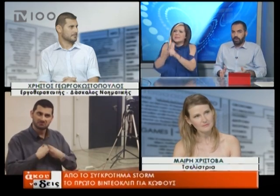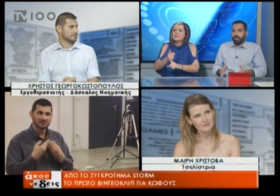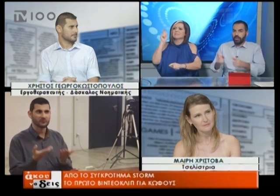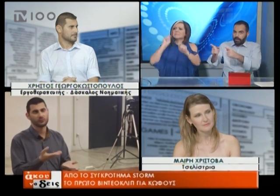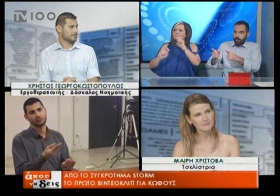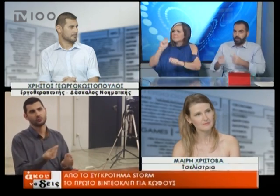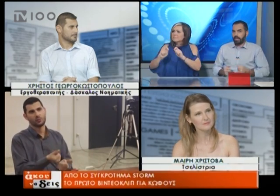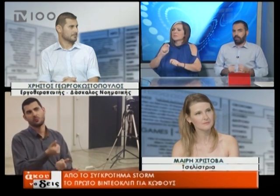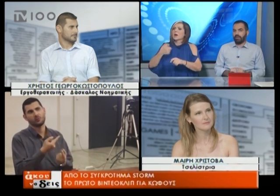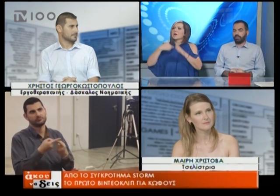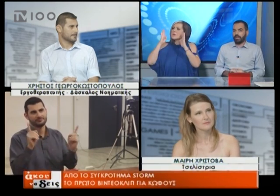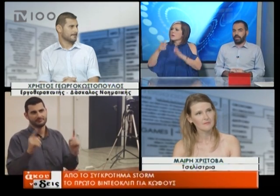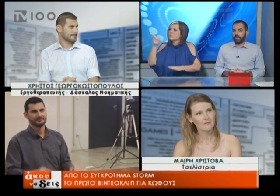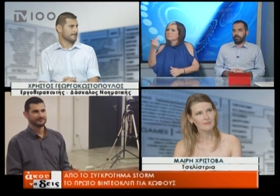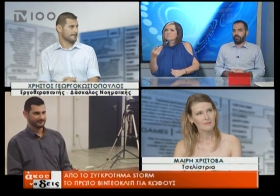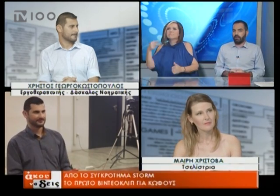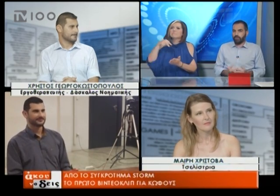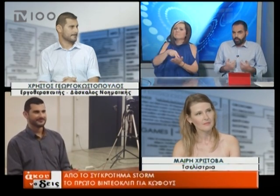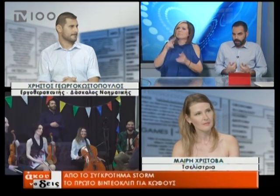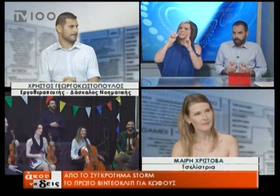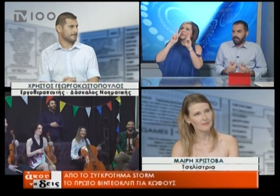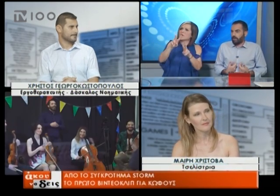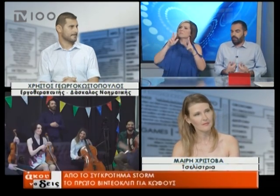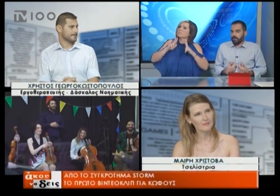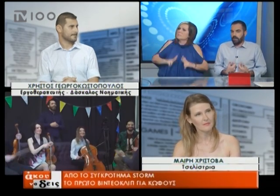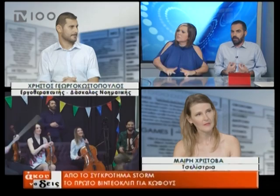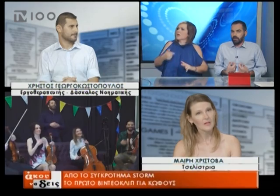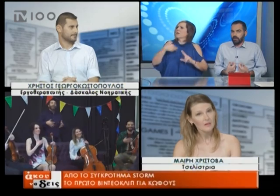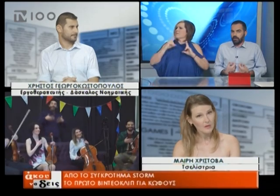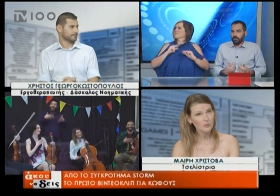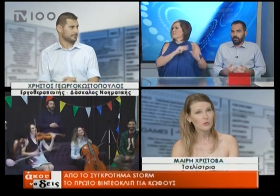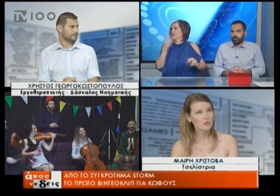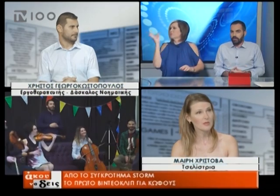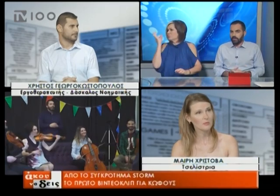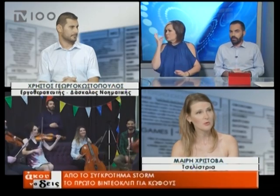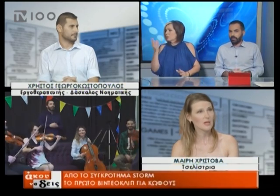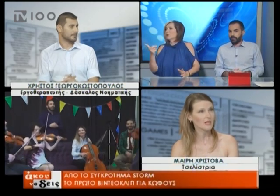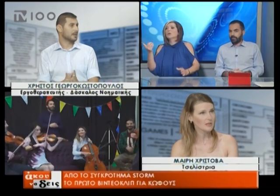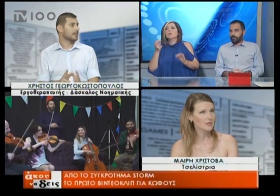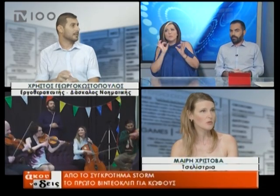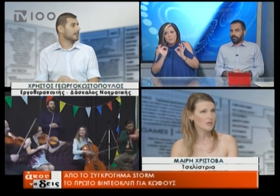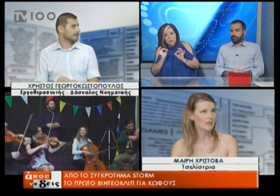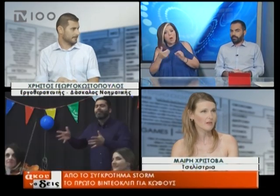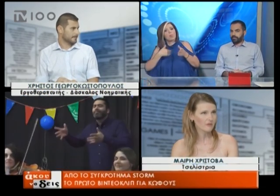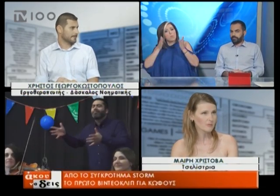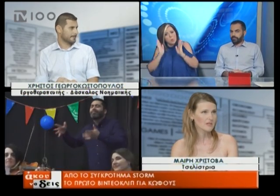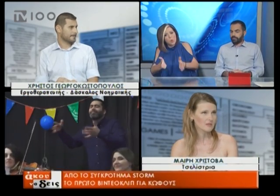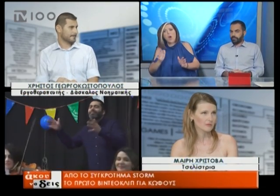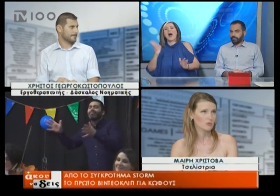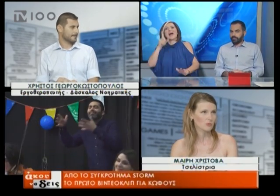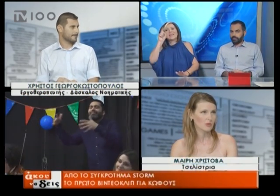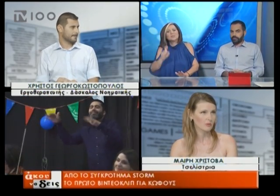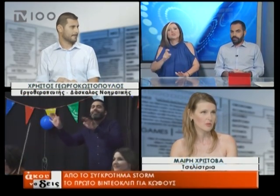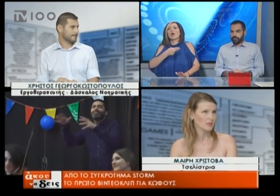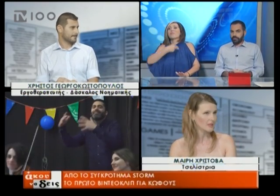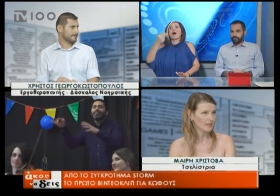πω, για να μπορούν να πηγαίνουν να βλέπουν και να απολαμβάνουν αυτό που και εμείς απολαμβάνουμε. Θα μπορούσε, αλλά ίσως και η διαφήμιση σε αυτούς